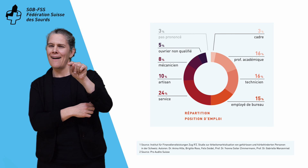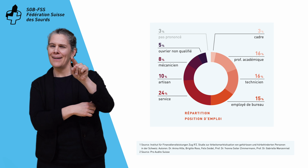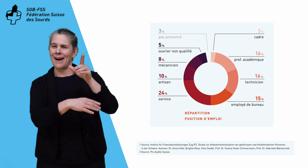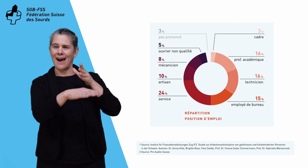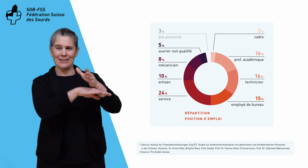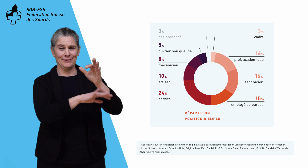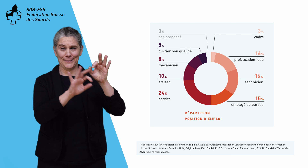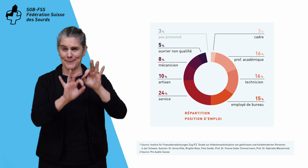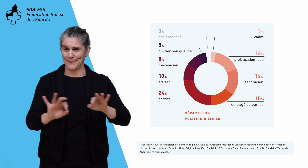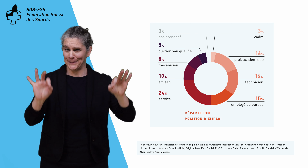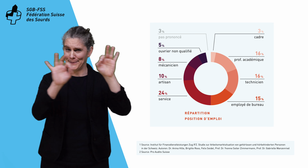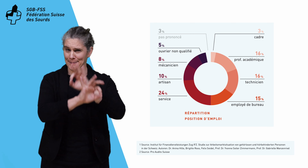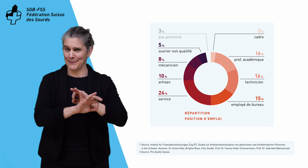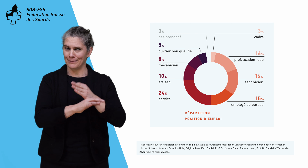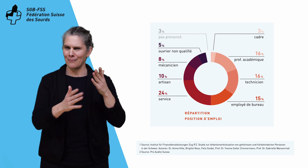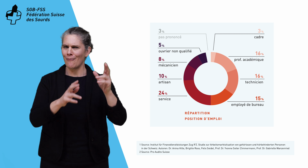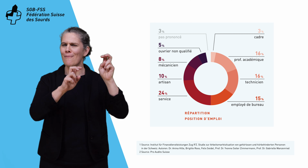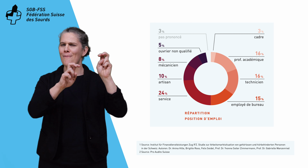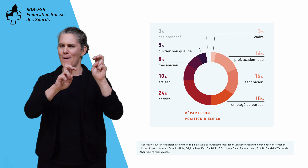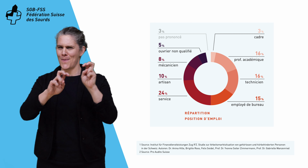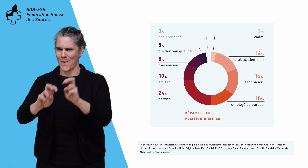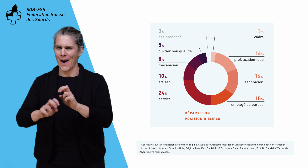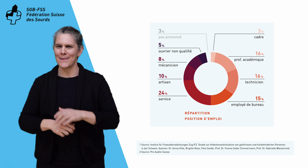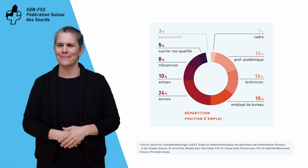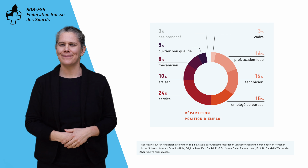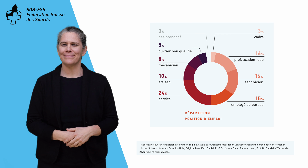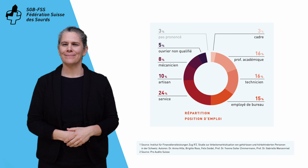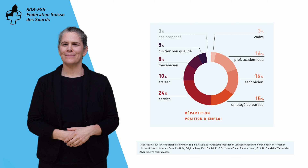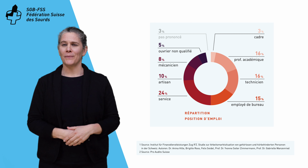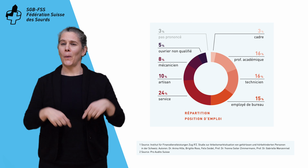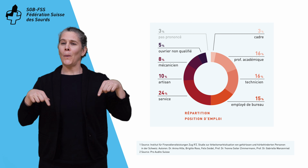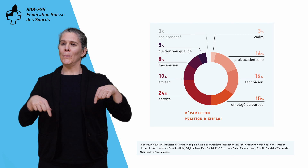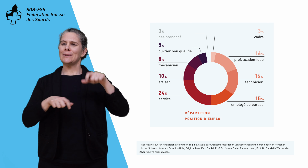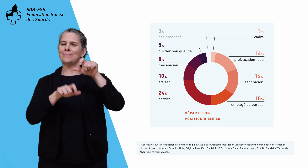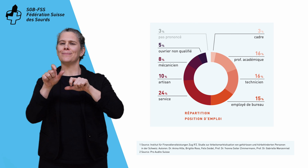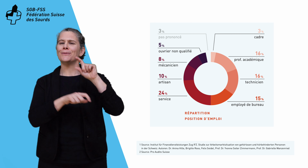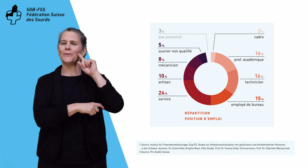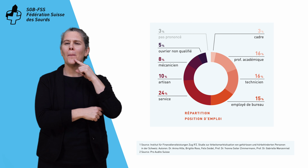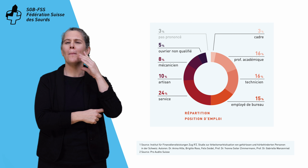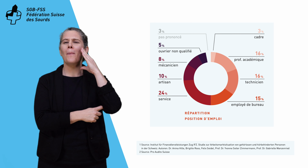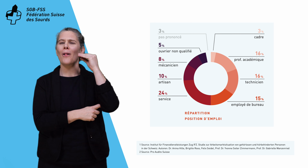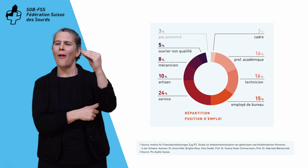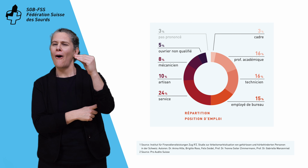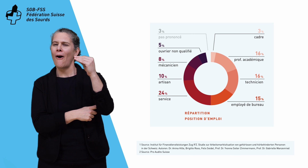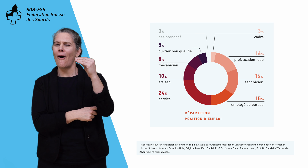eu accès dans le passé sont de moins en moins nombreuses. Aujourd'hui, les personnes sourdes et malentendantes